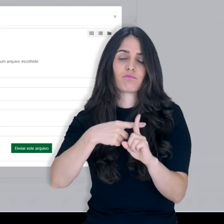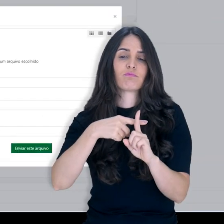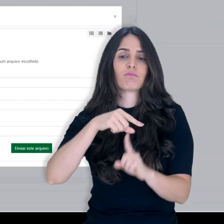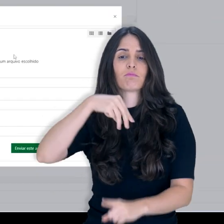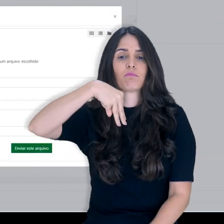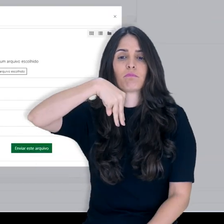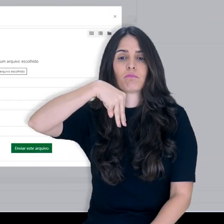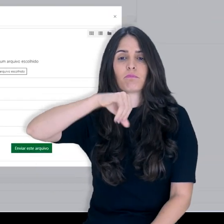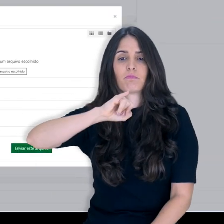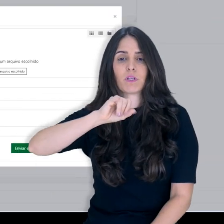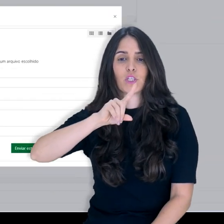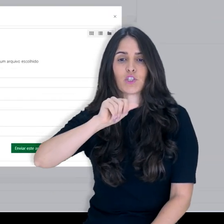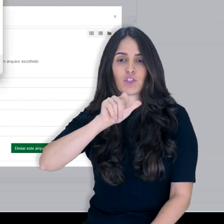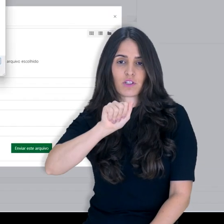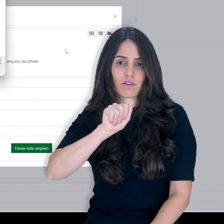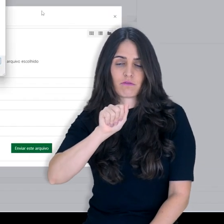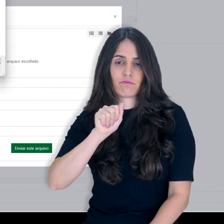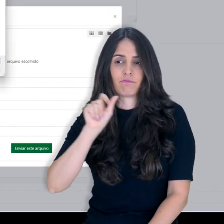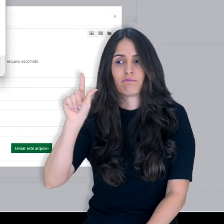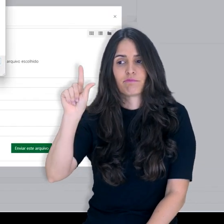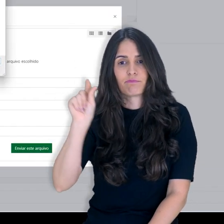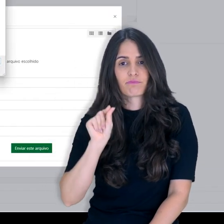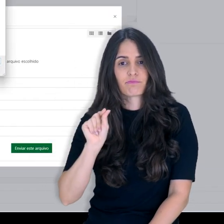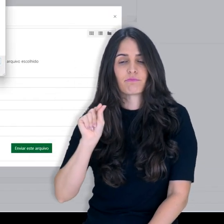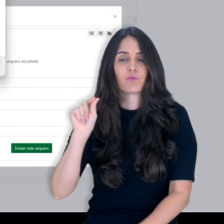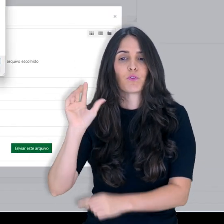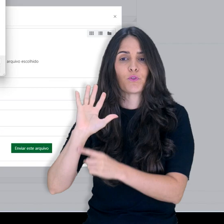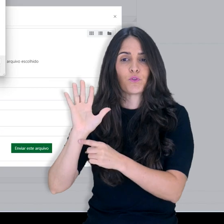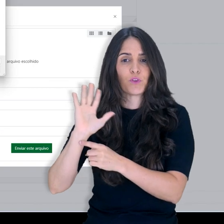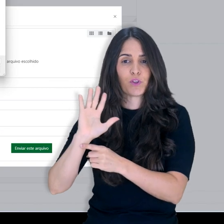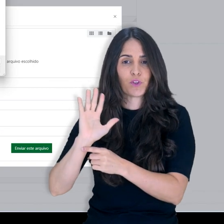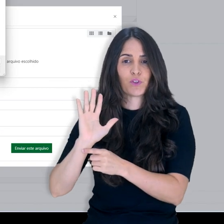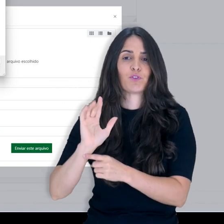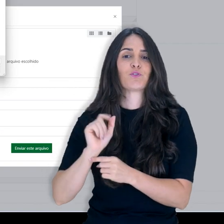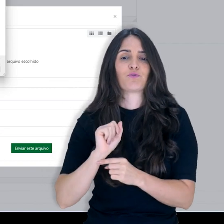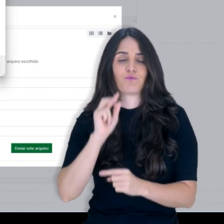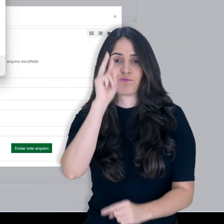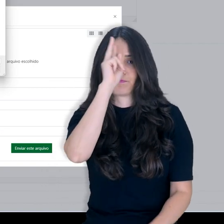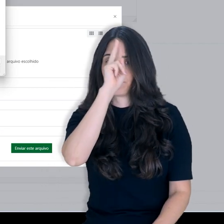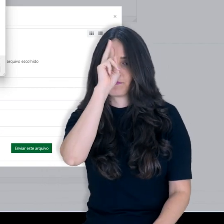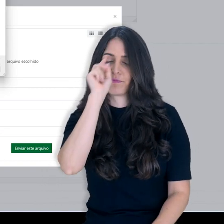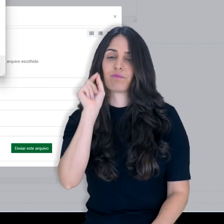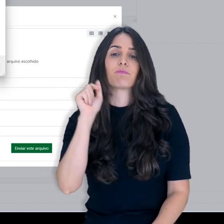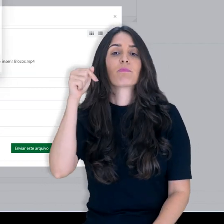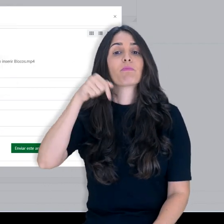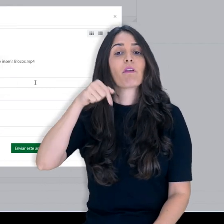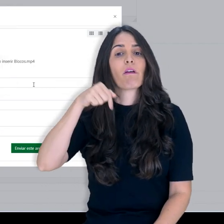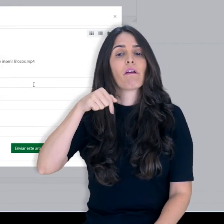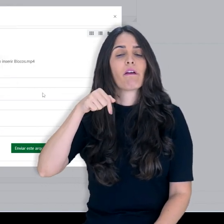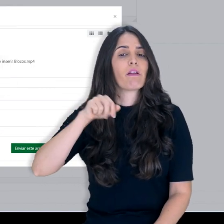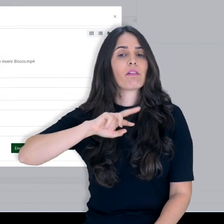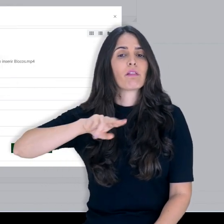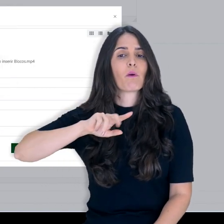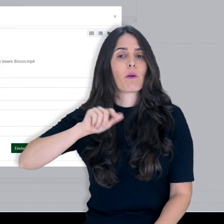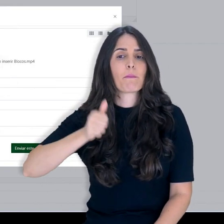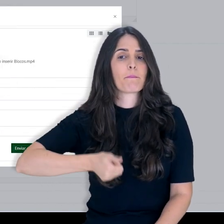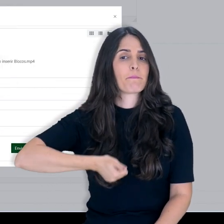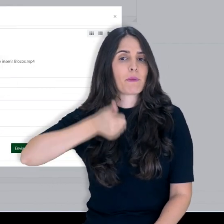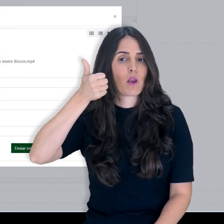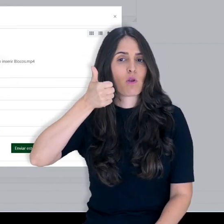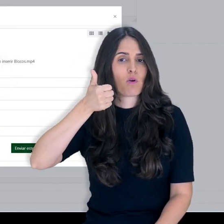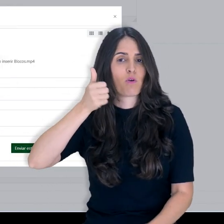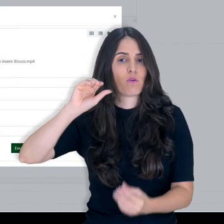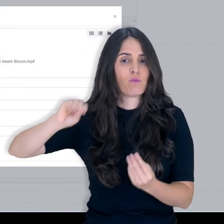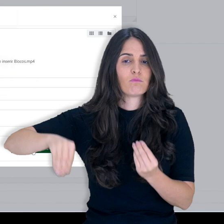vou então escolher este vídeo Lembrando que essa não é a melhor opção